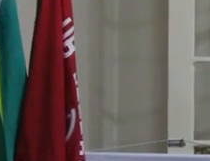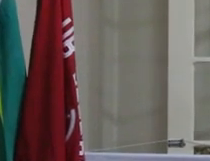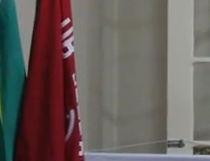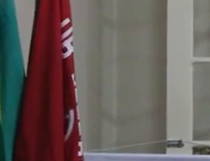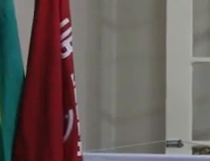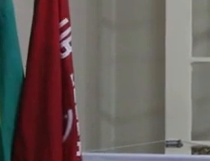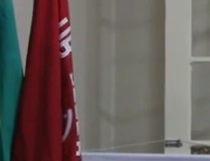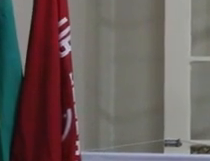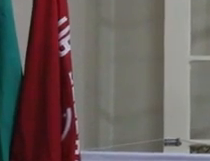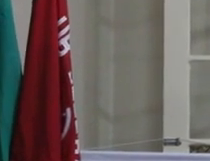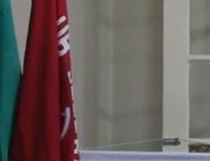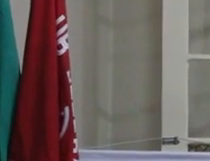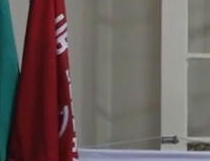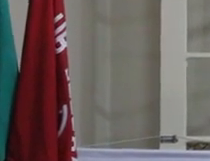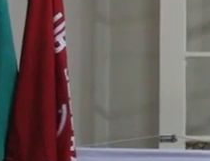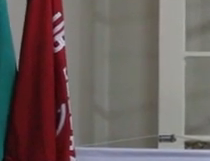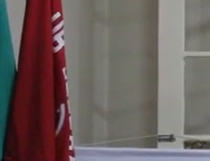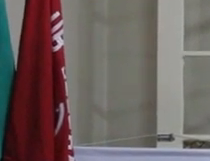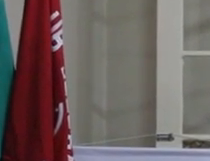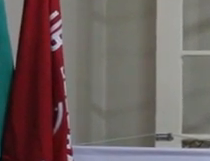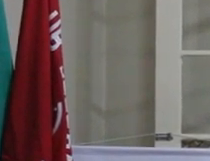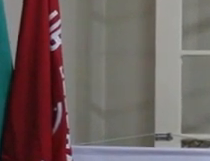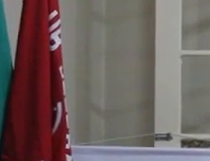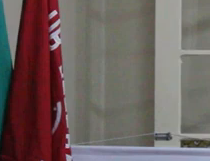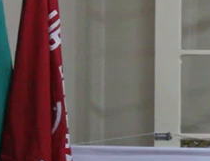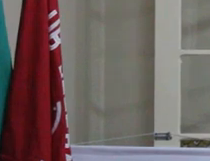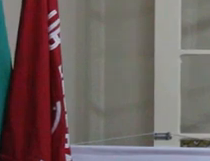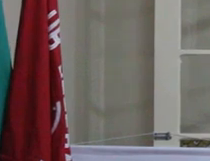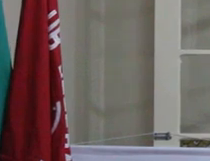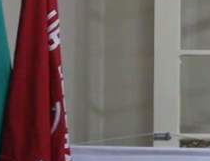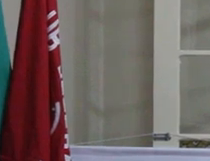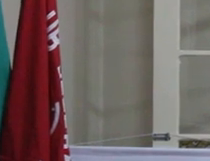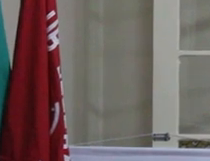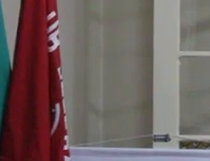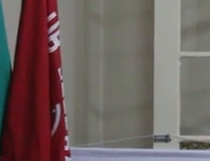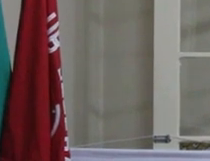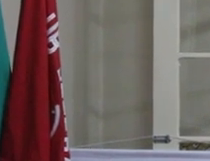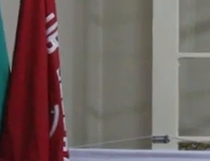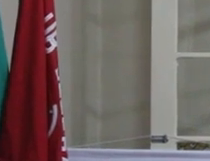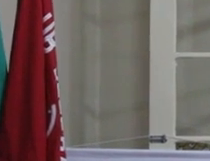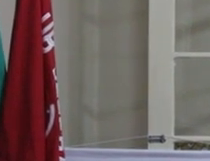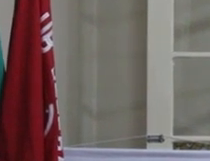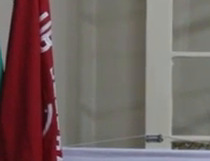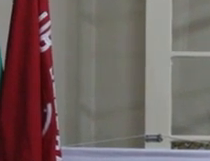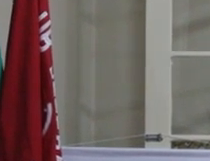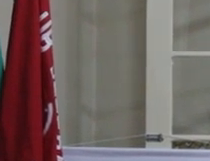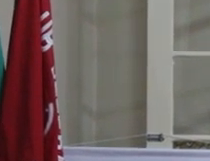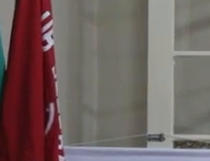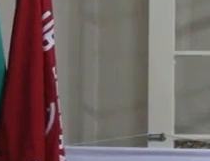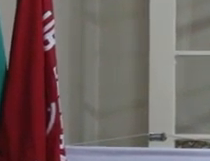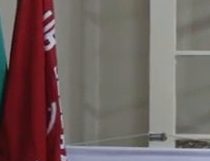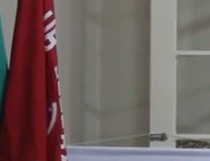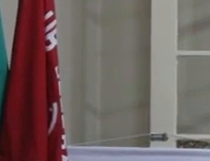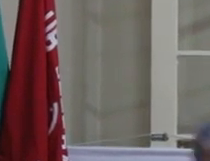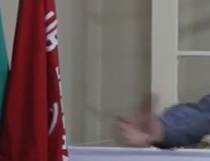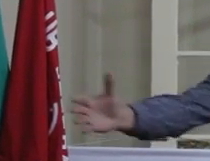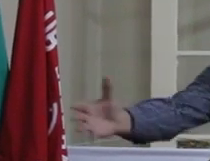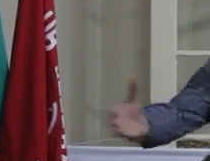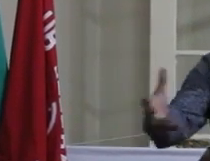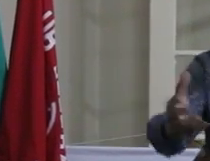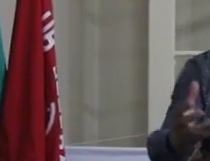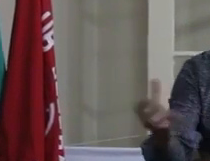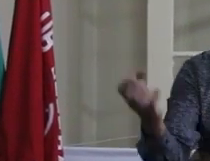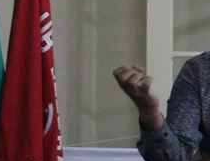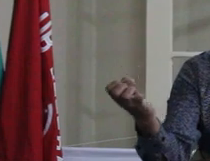E por que eu digo isso? Porque o resgate da cultura, o resgate do patrimônio de Palmas, nos dois dias que eu fiquei em Palmas, é o